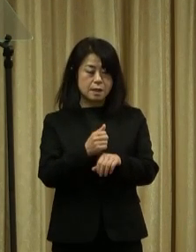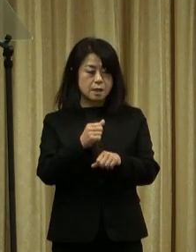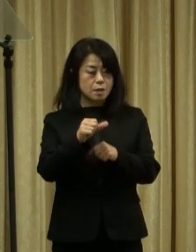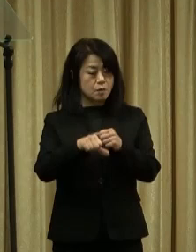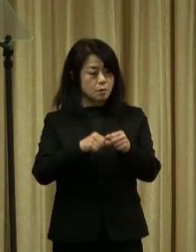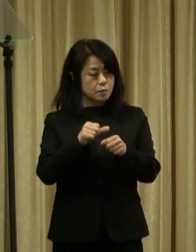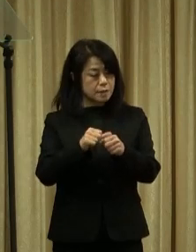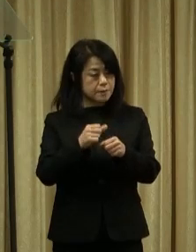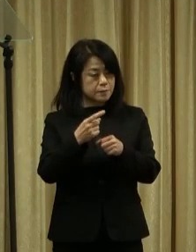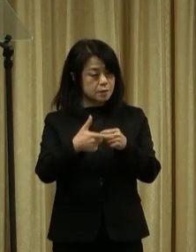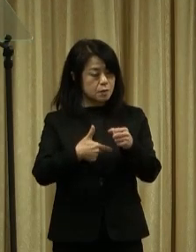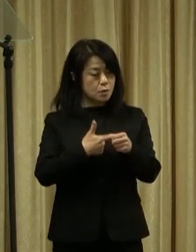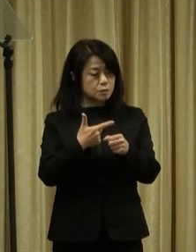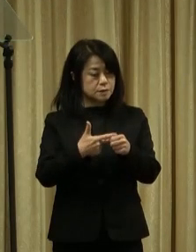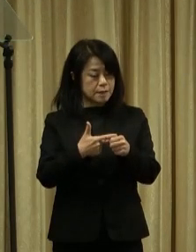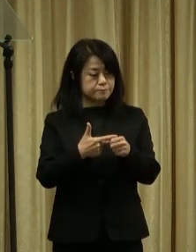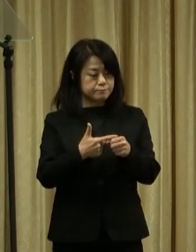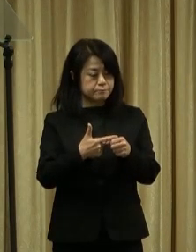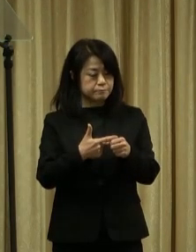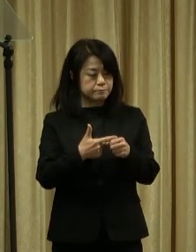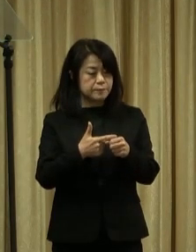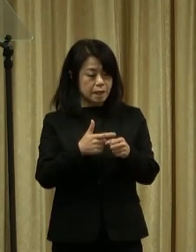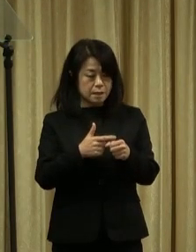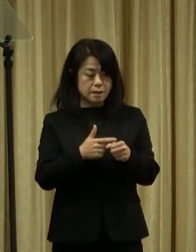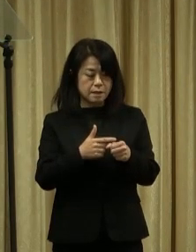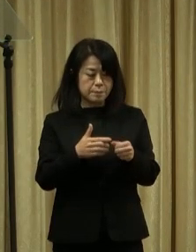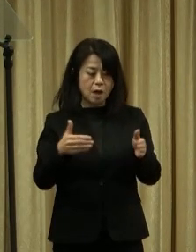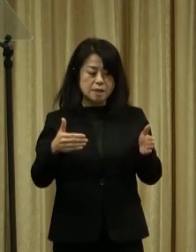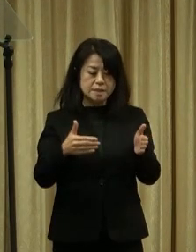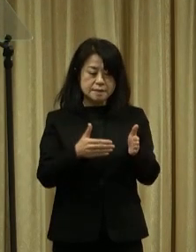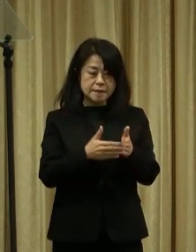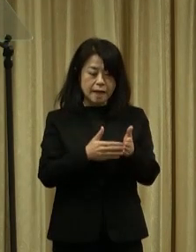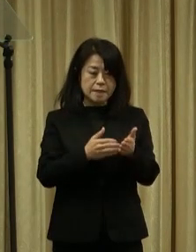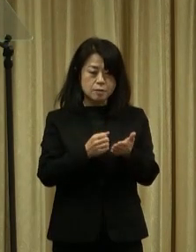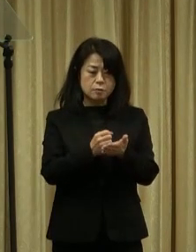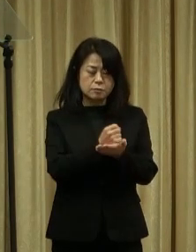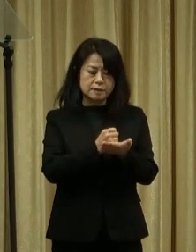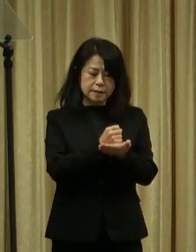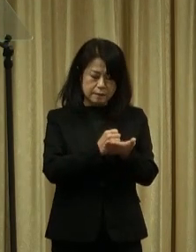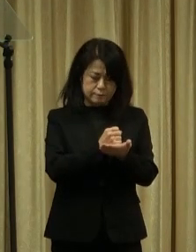少子化を止める最後のチャンスというのは、統計的な、